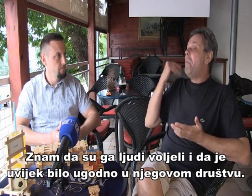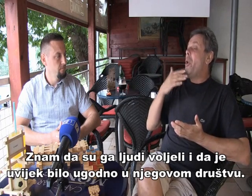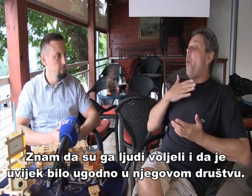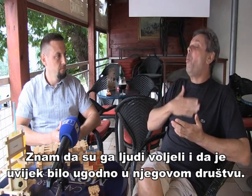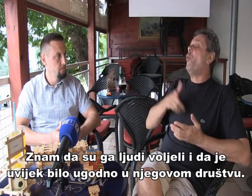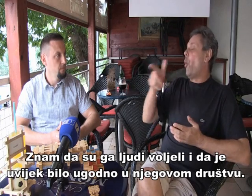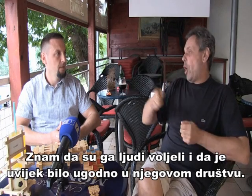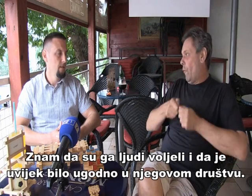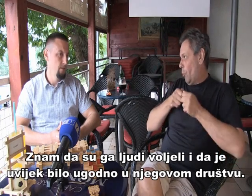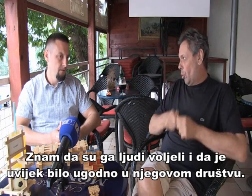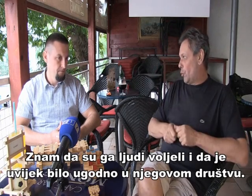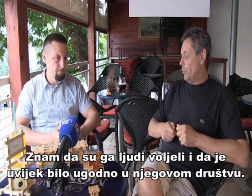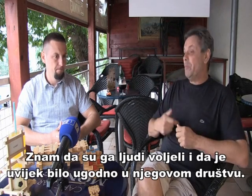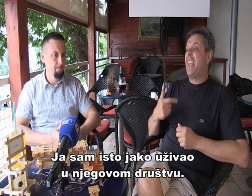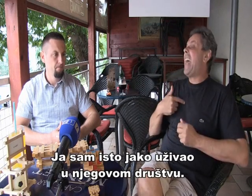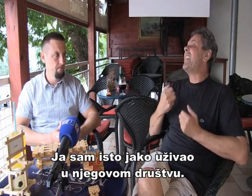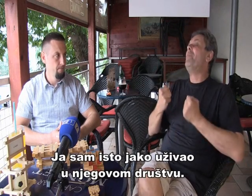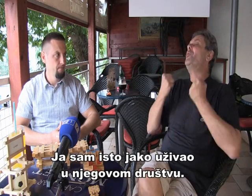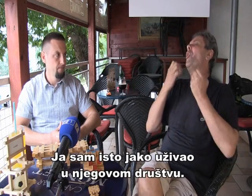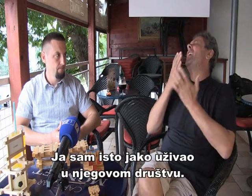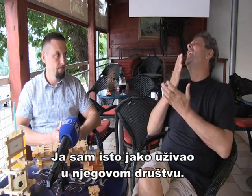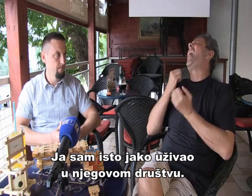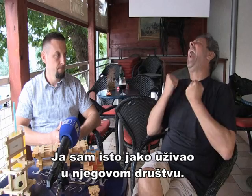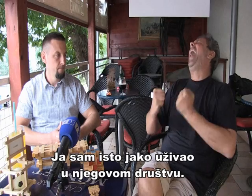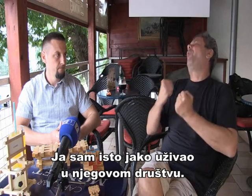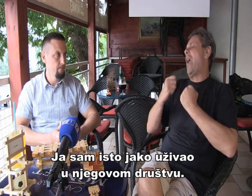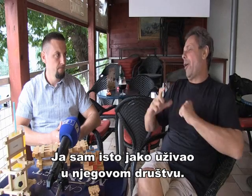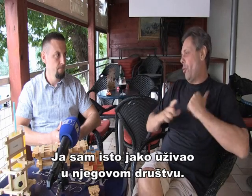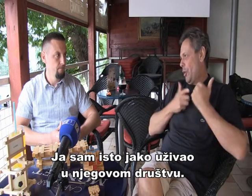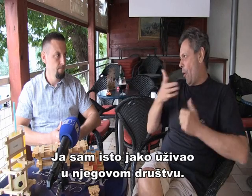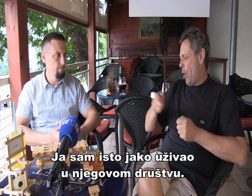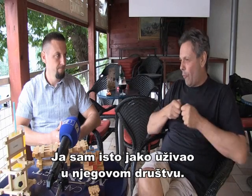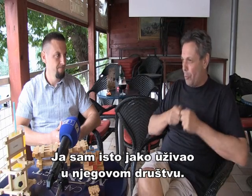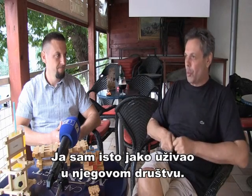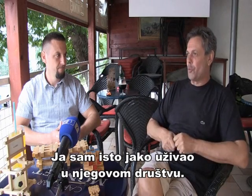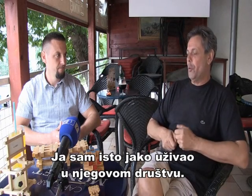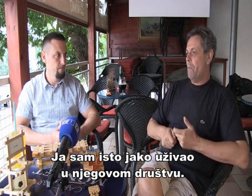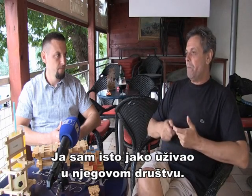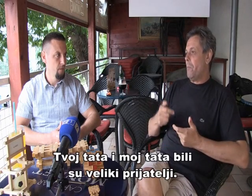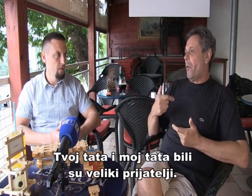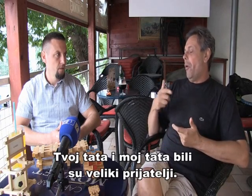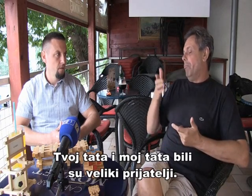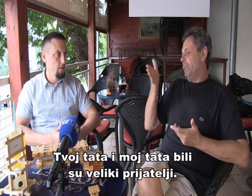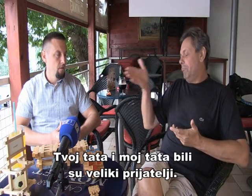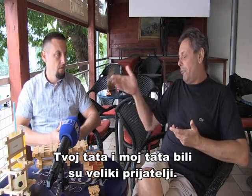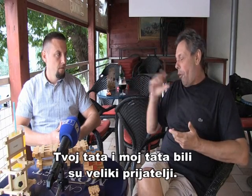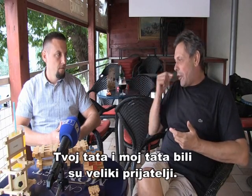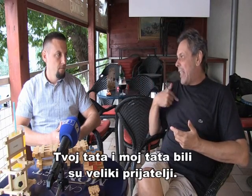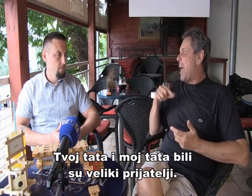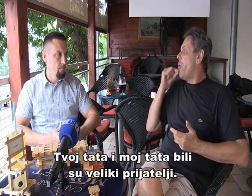bilo ugodno u njegovom društvu. Ja sam isto jako, jako uživao u njegovom društvu. Tvoj tata i moj